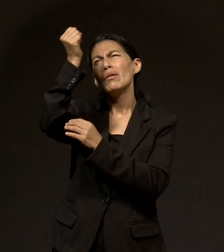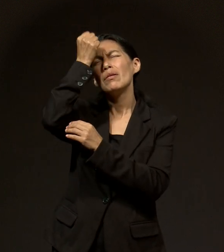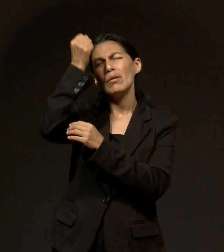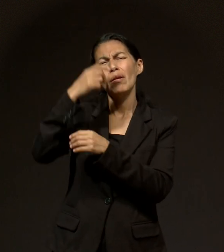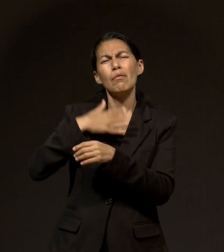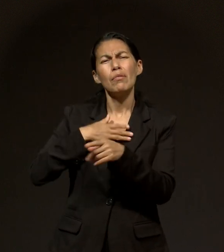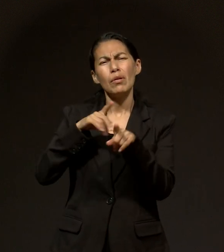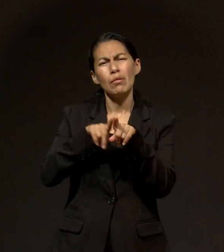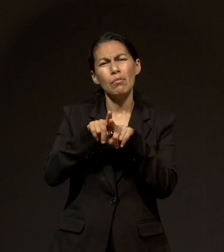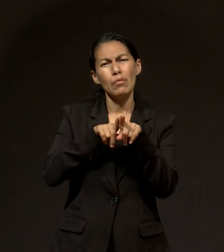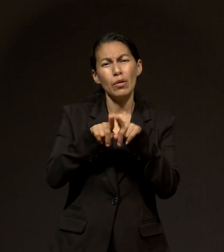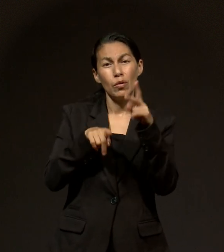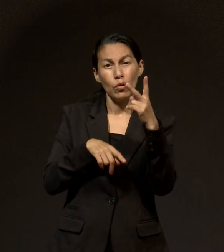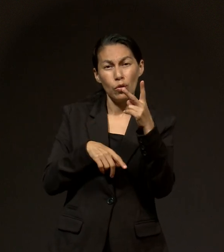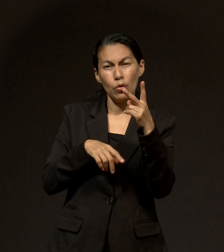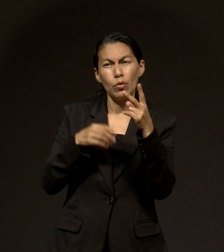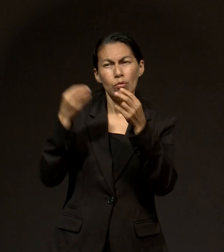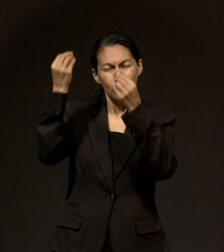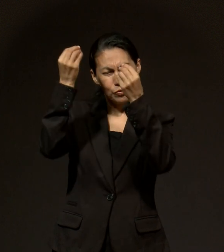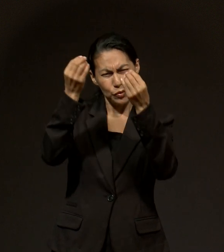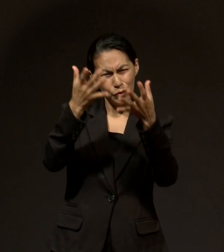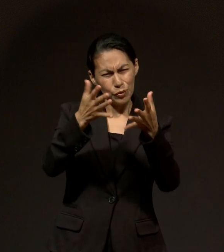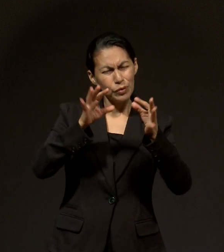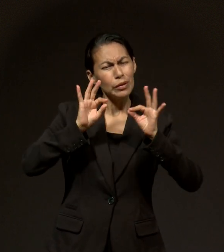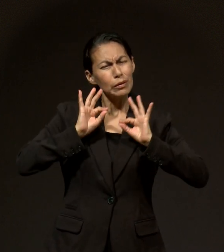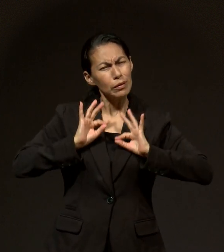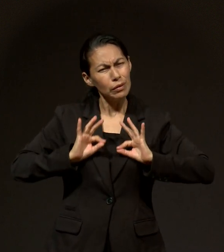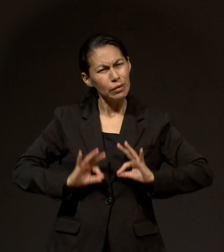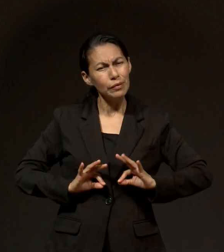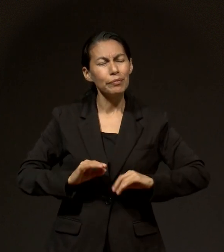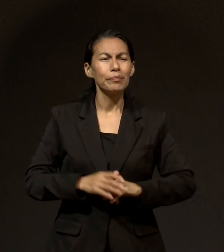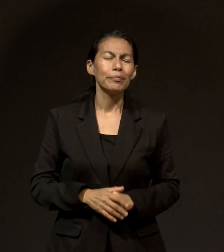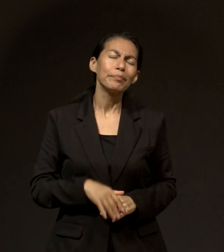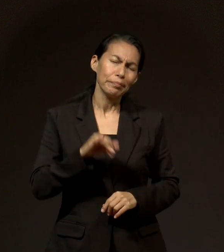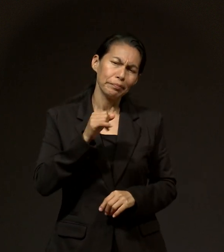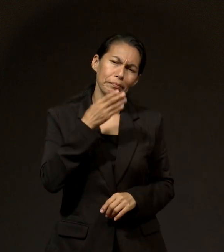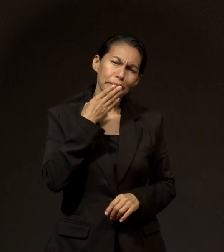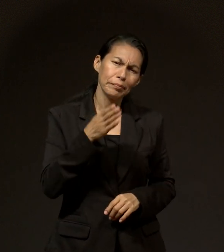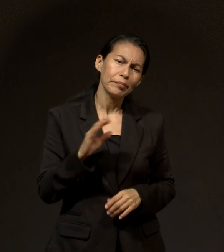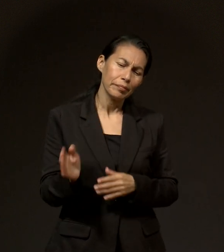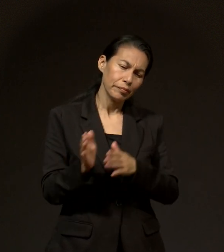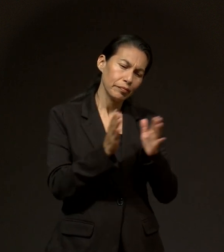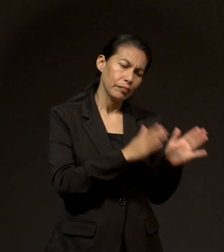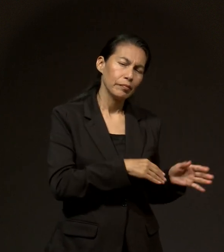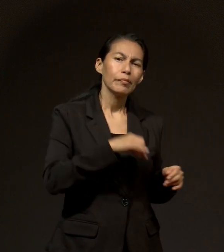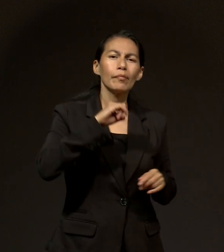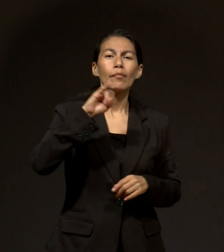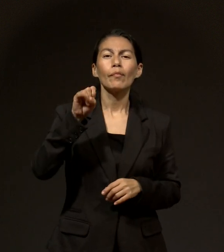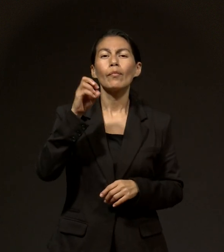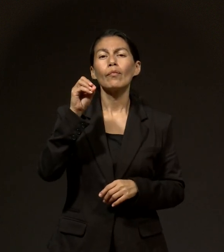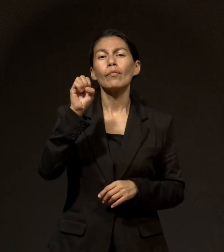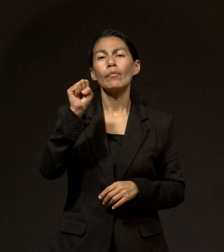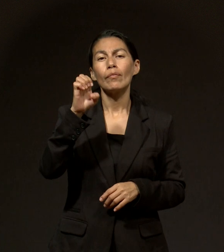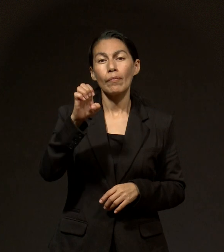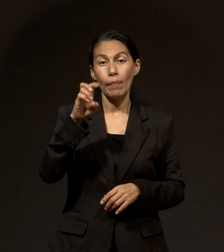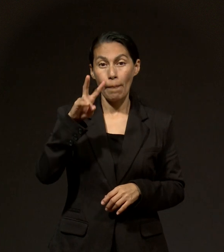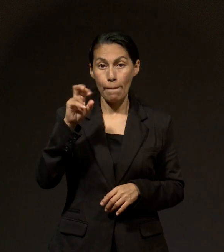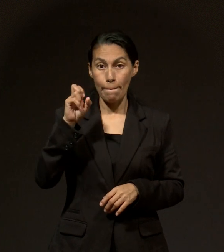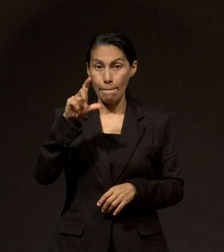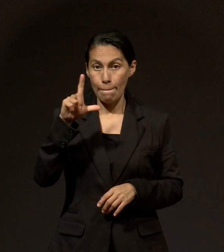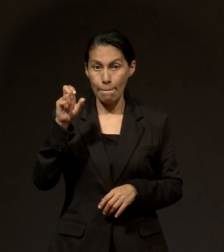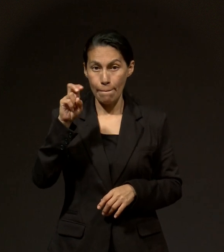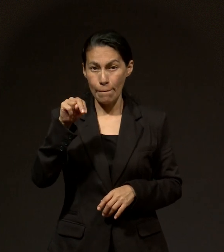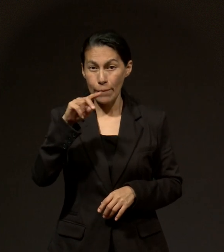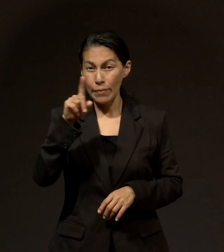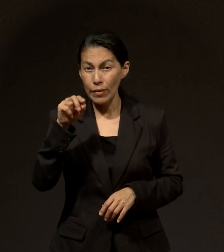tranquilice Bendiciones para todos Sonia Romero Muy bien José Valenzuela Buenas noches a